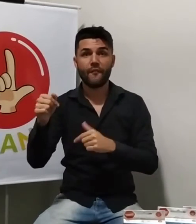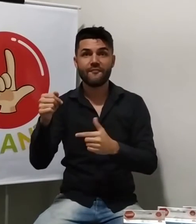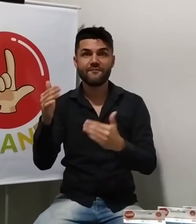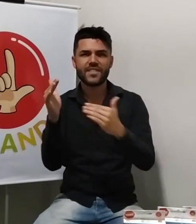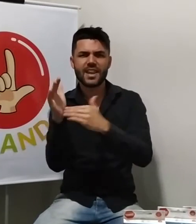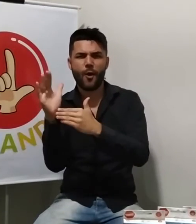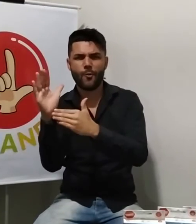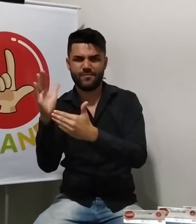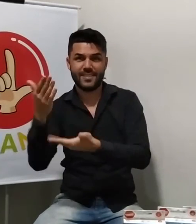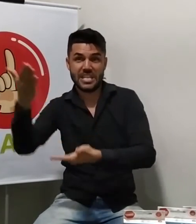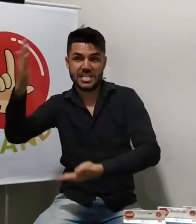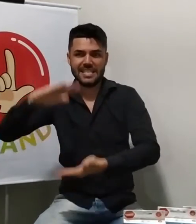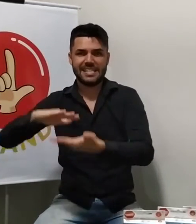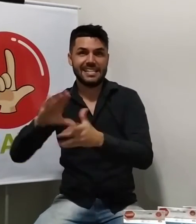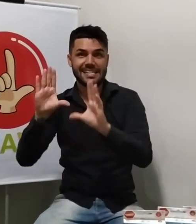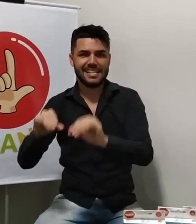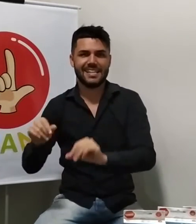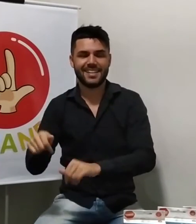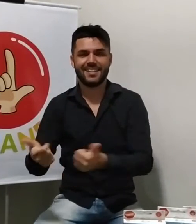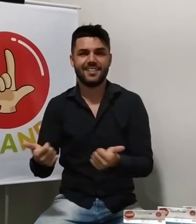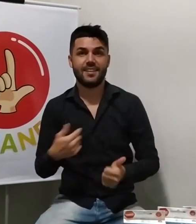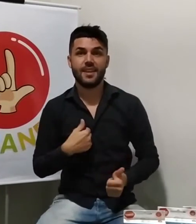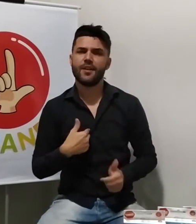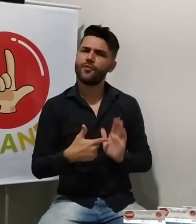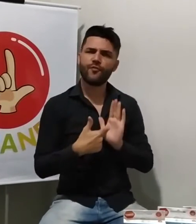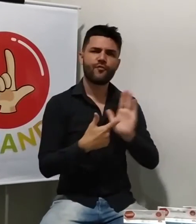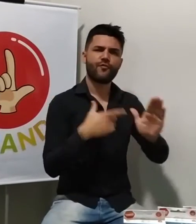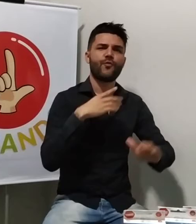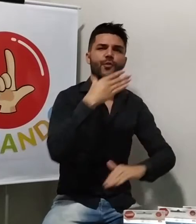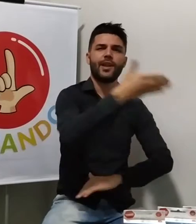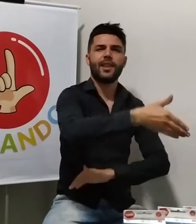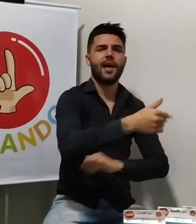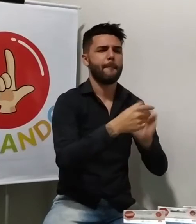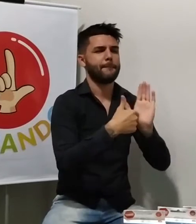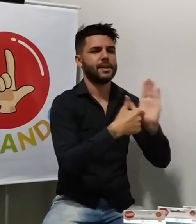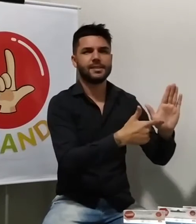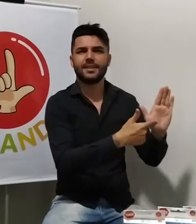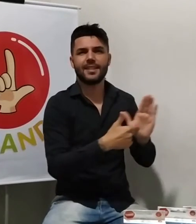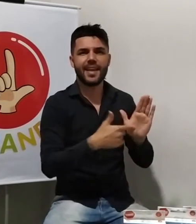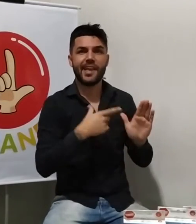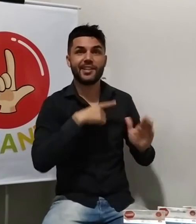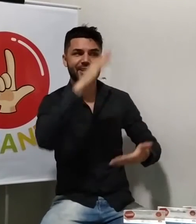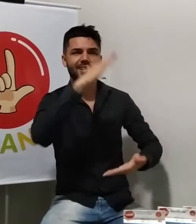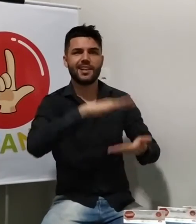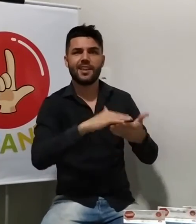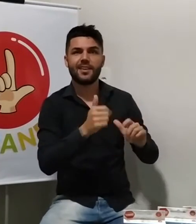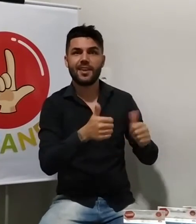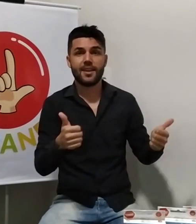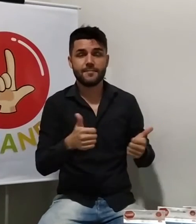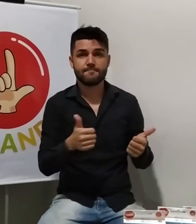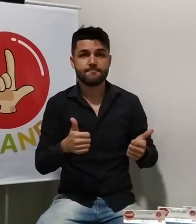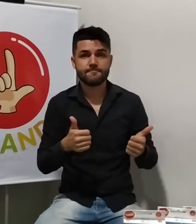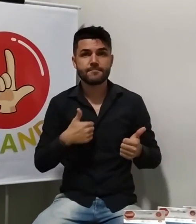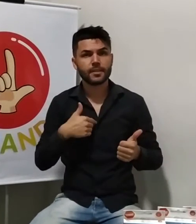é um problema grande da Band, e eu sei que se eu tiver dinheiro aqui pra fazer esse negócio rodar, eu consigo vender isso pra todo mundo.